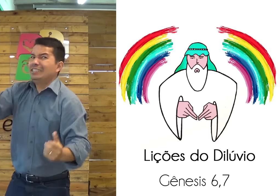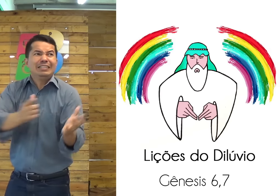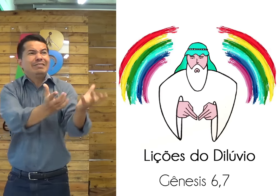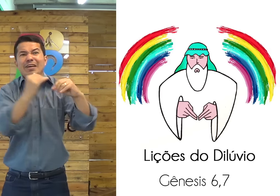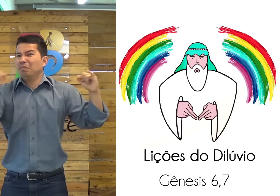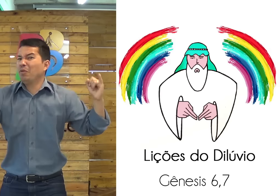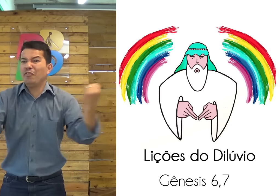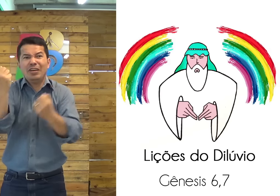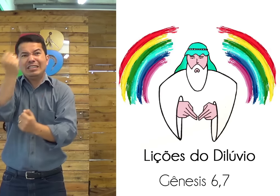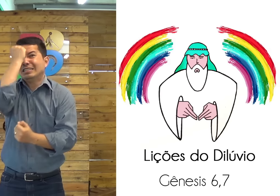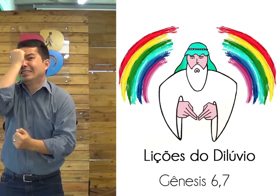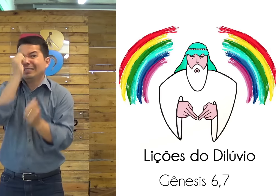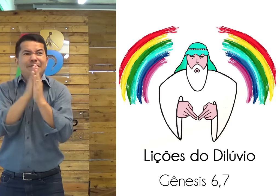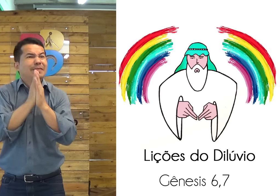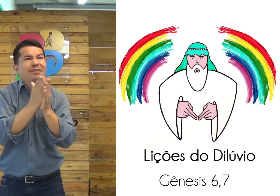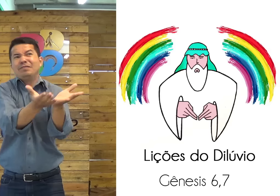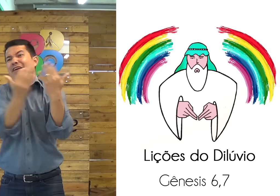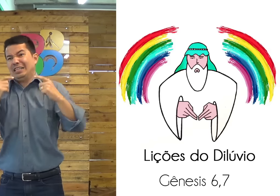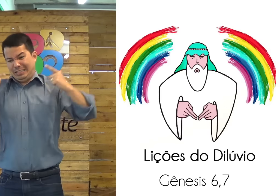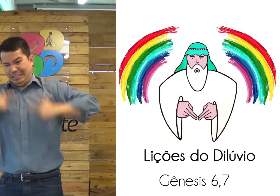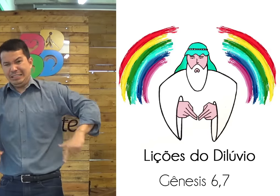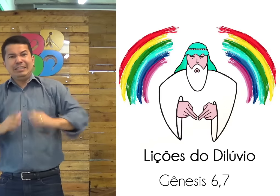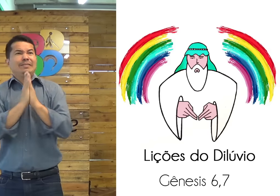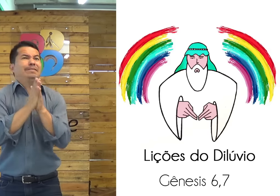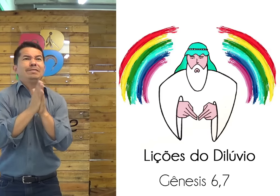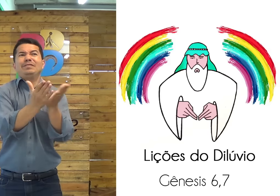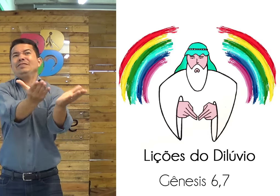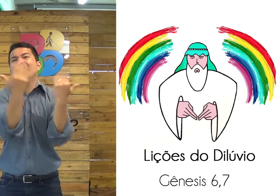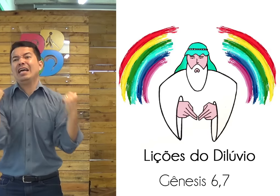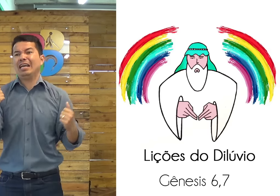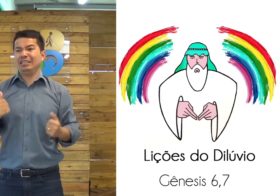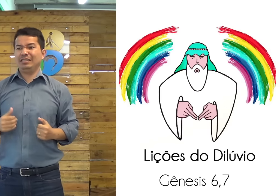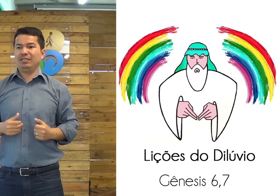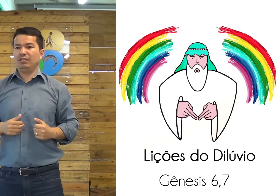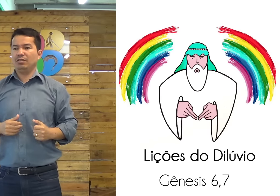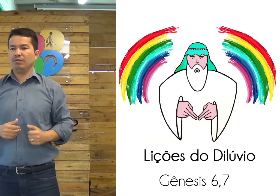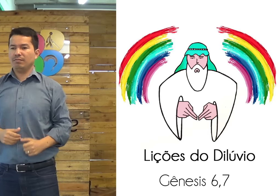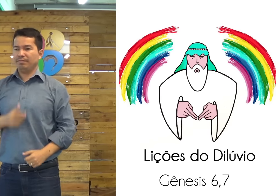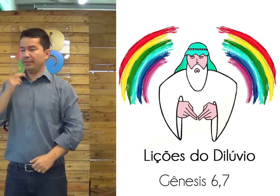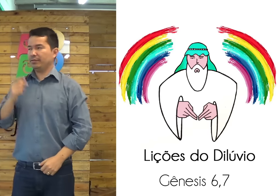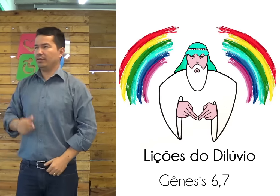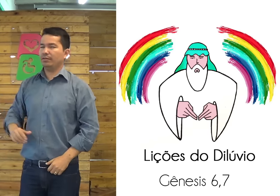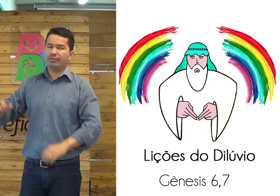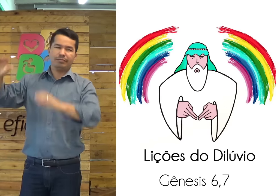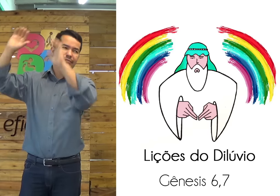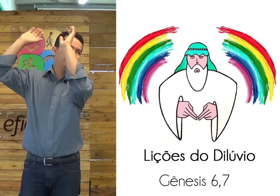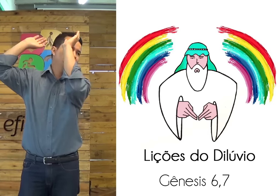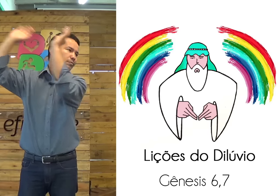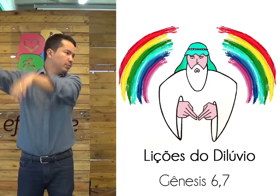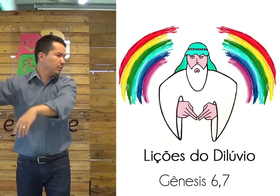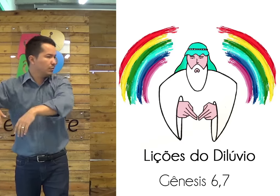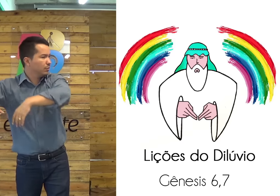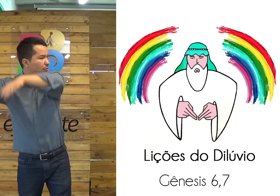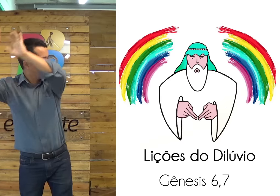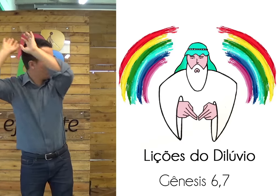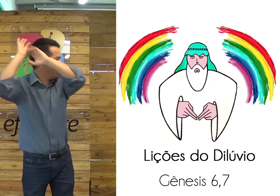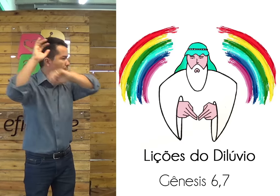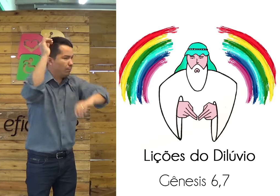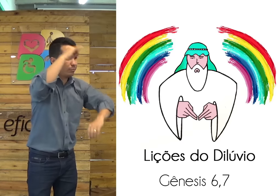favor olha ali aproveitem esse tempo se arrependam se mitem dos pecados e as pessoas Ah vai sai